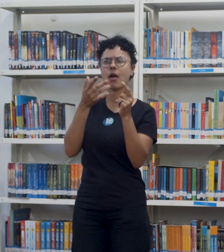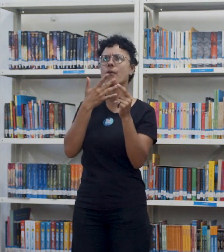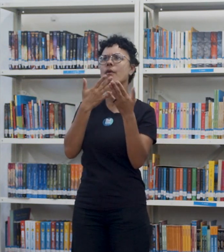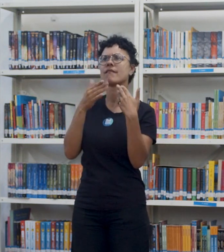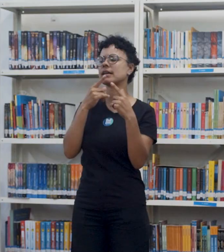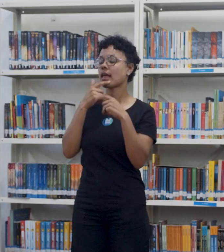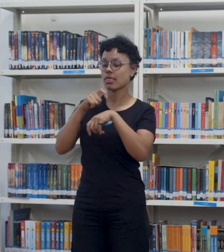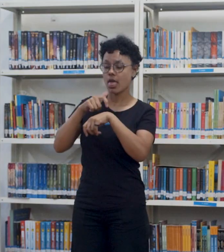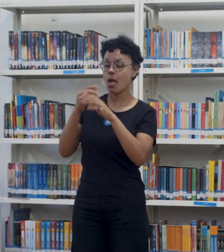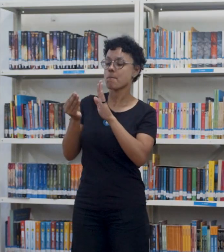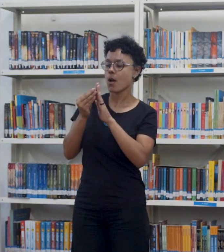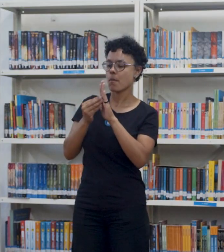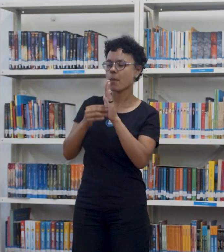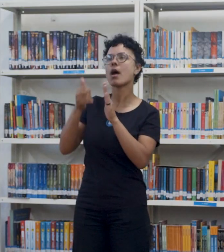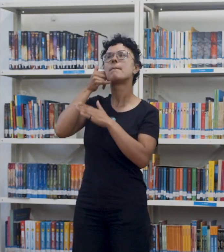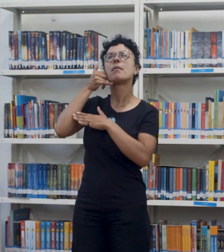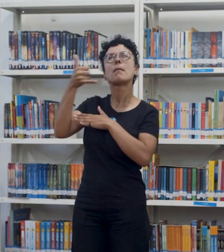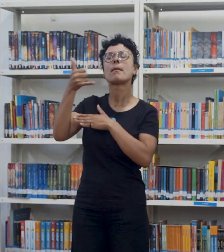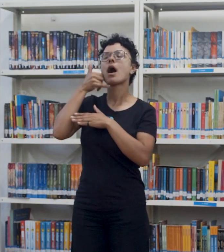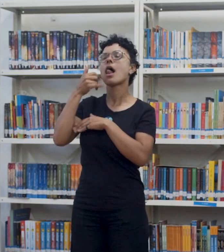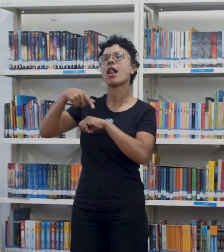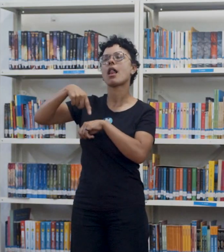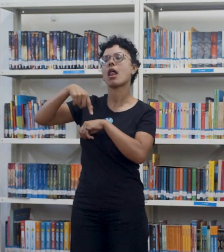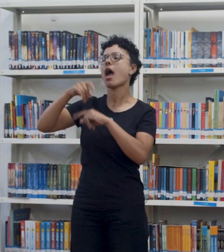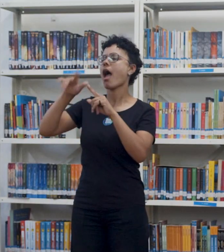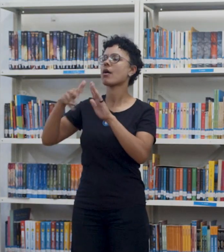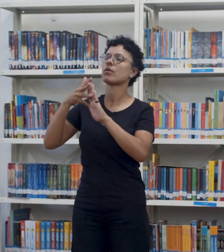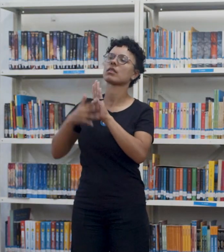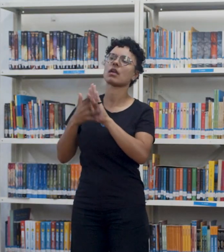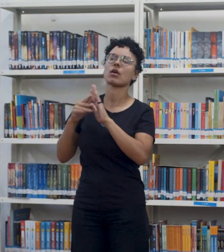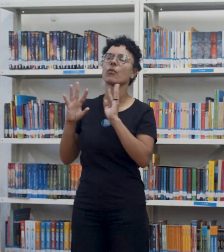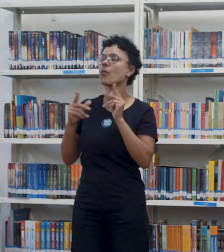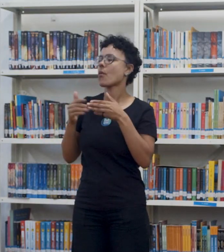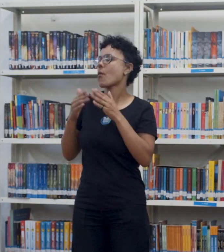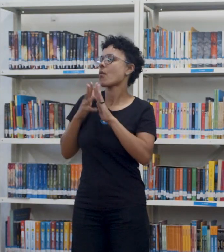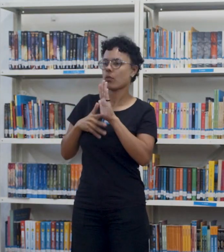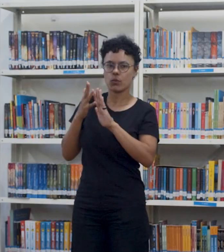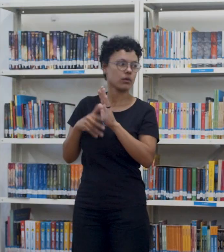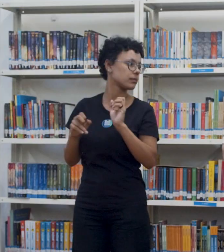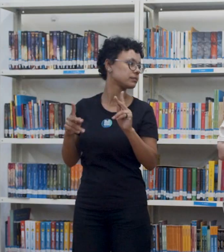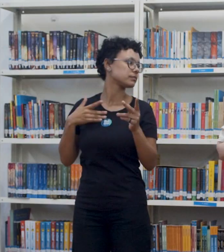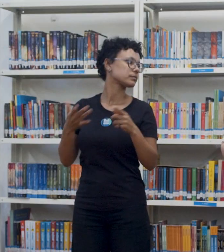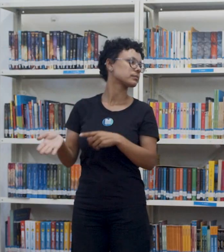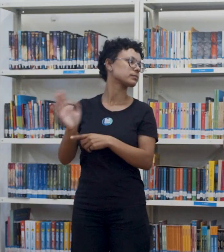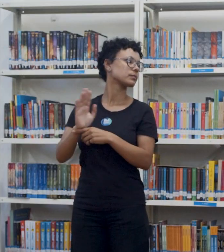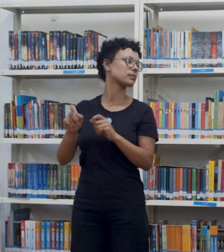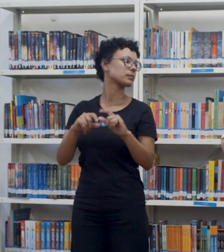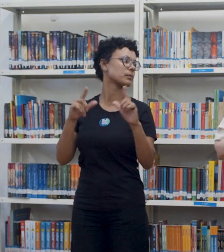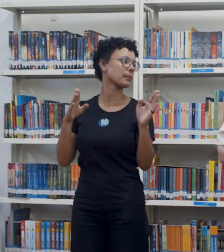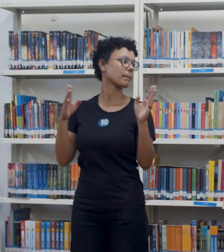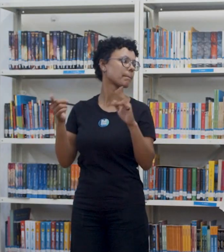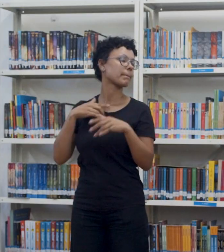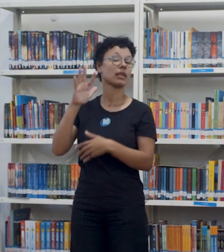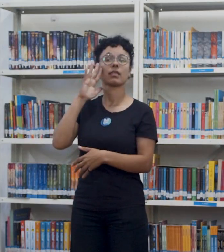e gastar 10 minutos. Tudo isso é roteiro. Tudo isso é roteiro. Né? Então agora eu vou mostrar a